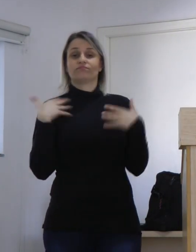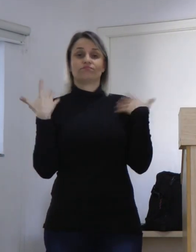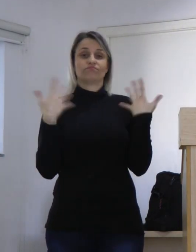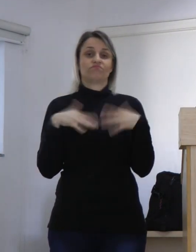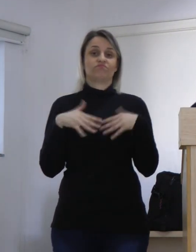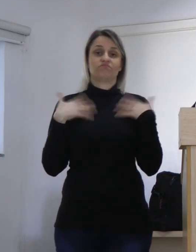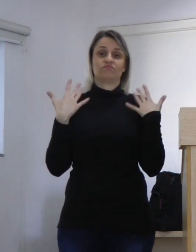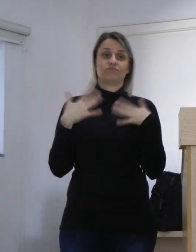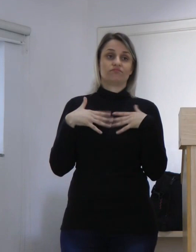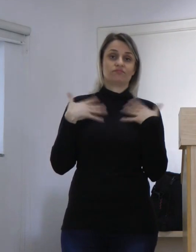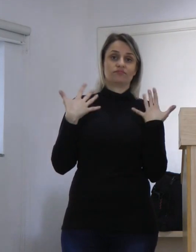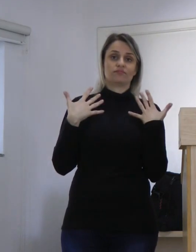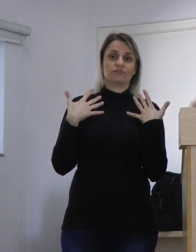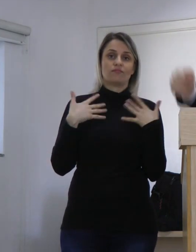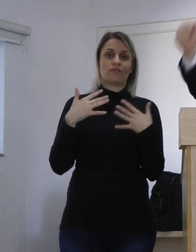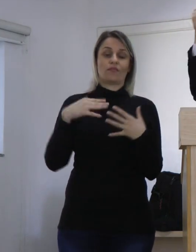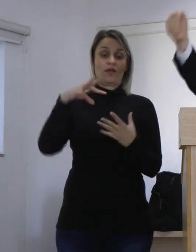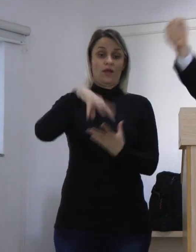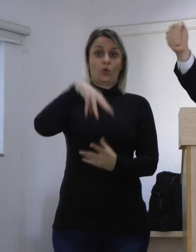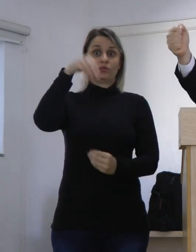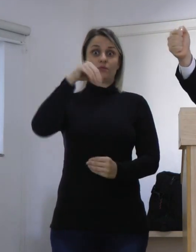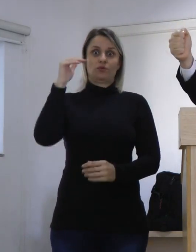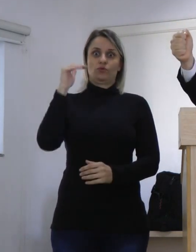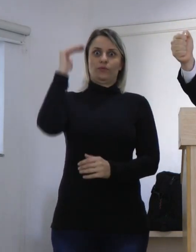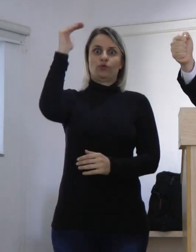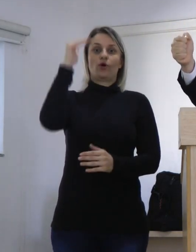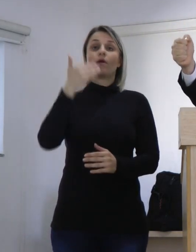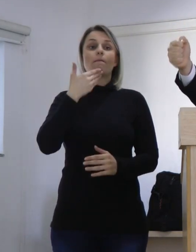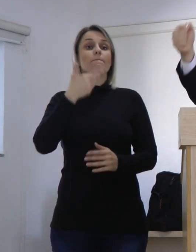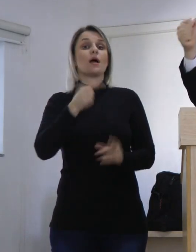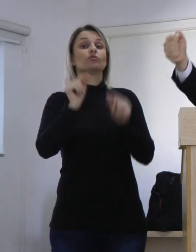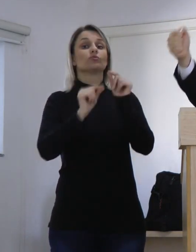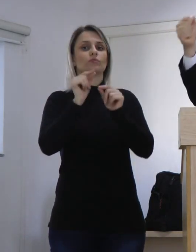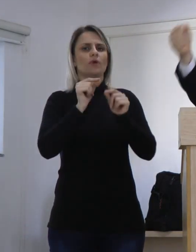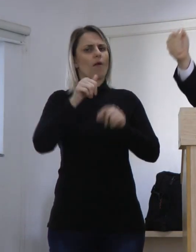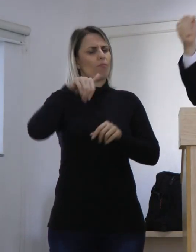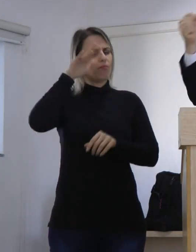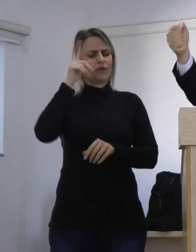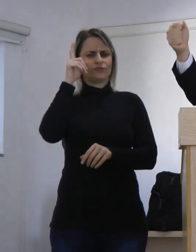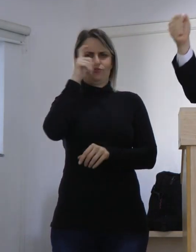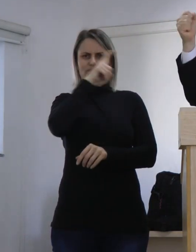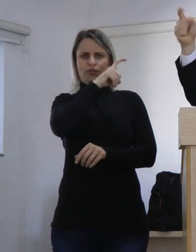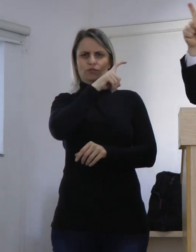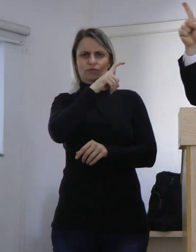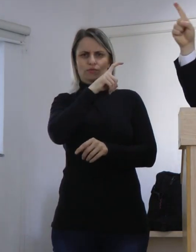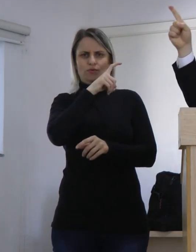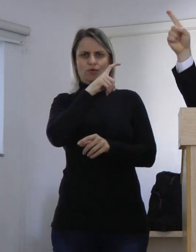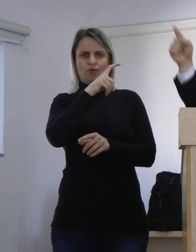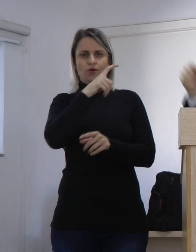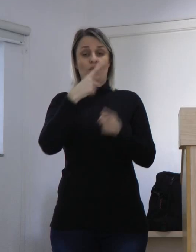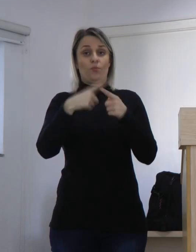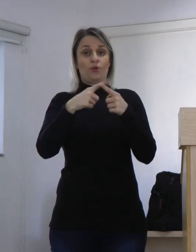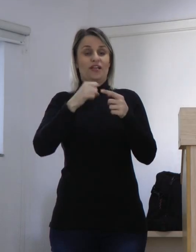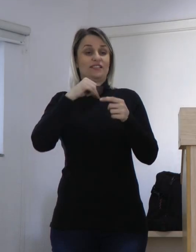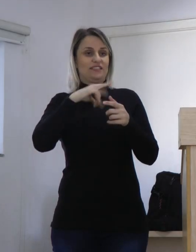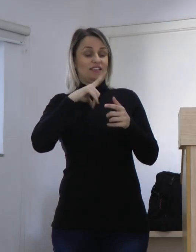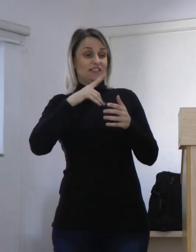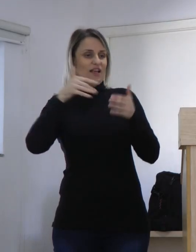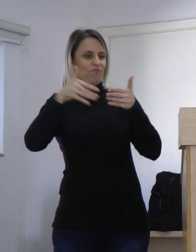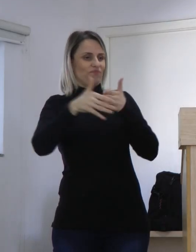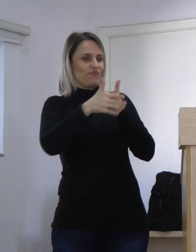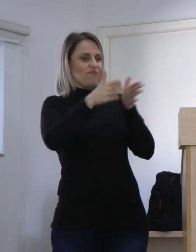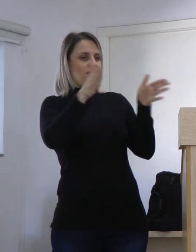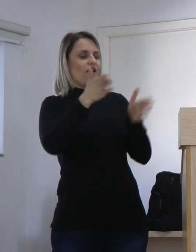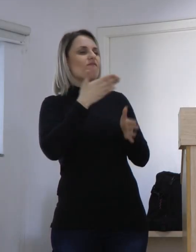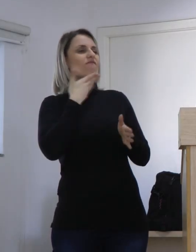espíritos superiores pedindo a porta estreita, porque largo e espaçoso é o caminho que leva para a perdição, e